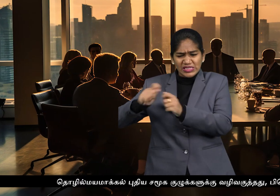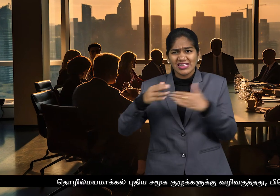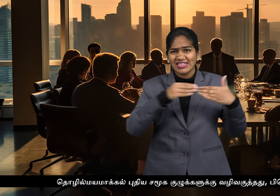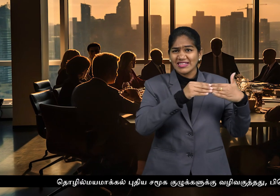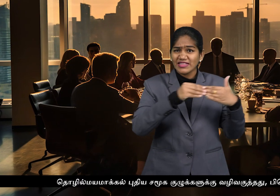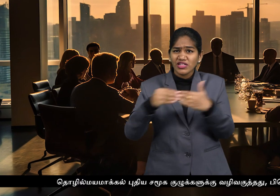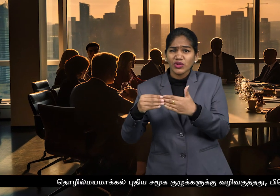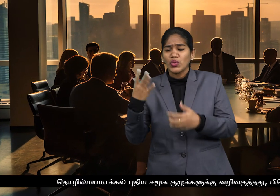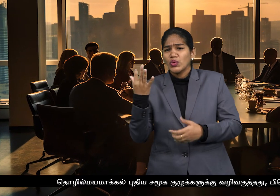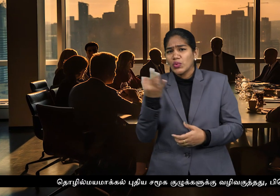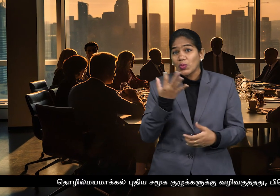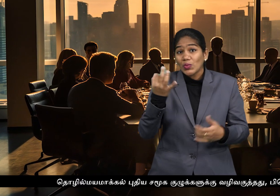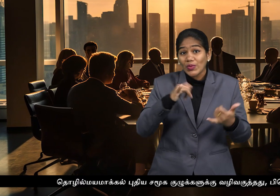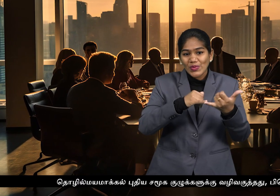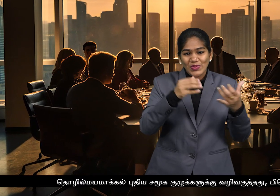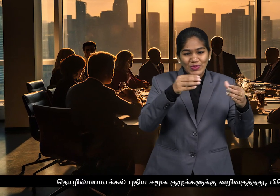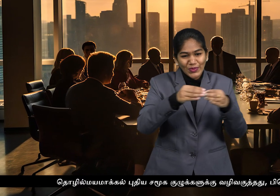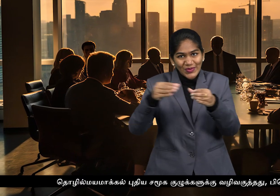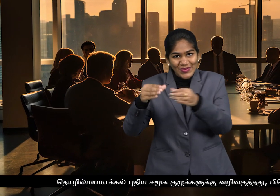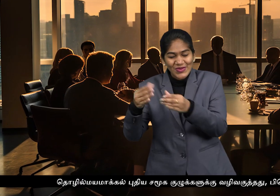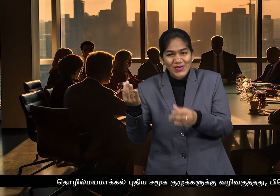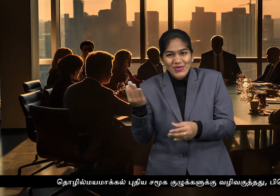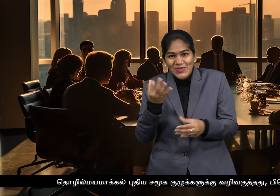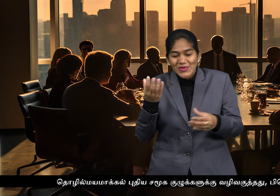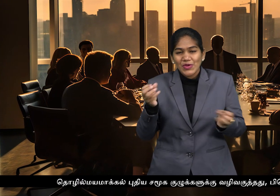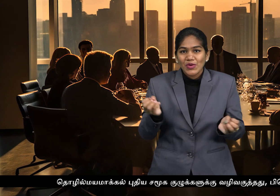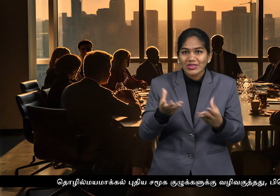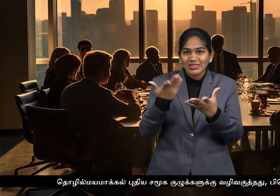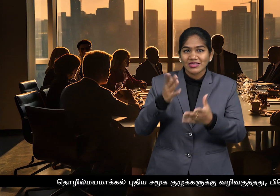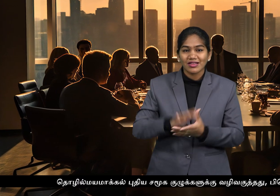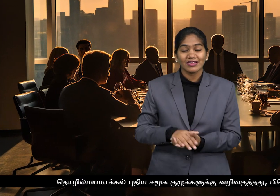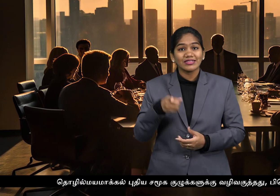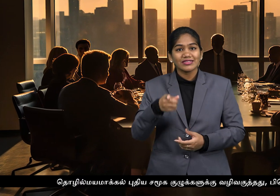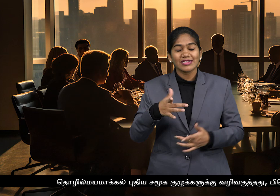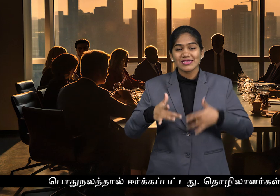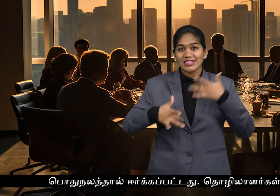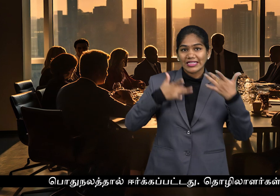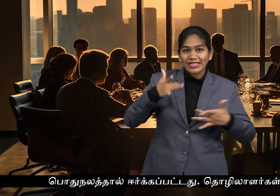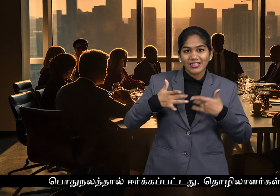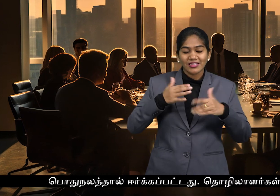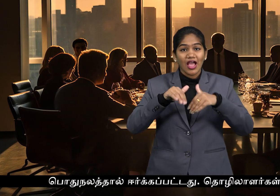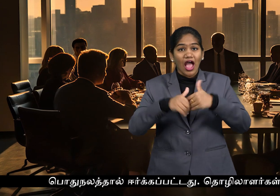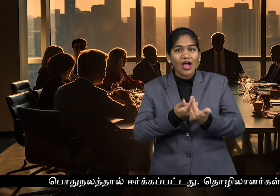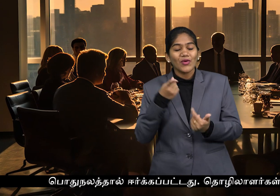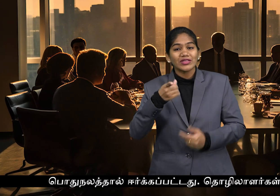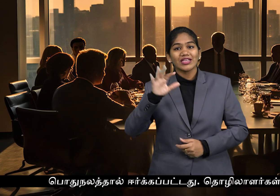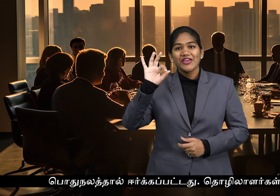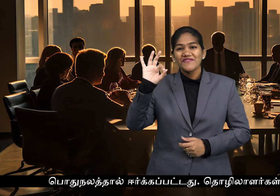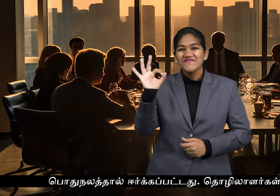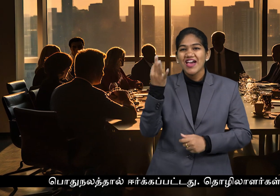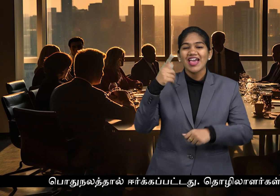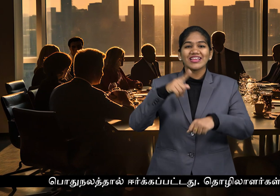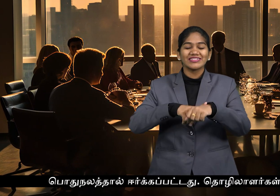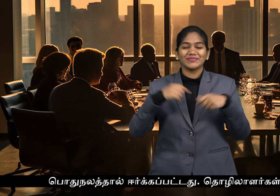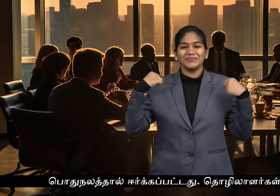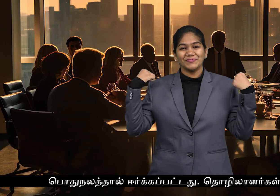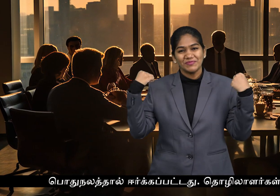தொழில்மயமாக்கல் புதிய சமூக குழுக்களுக்கு வழிவகுத்தது. பிரெஞ்சு புரட்சி மற்றும் பொதுநலத்தால்